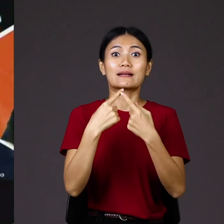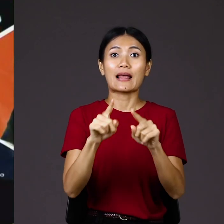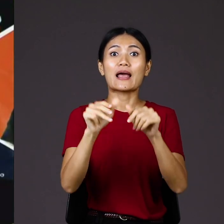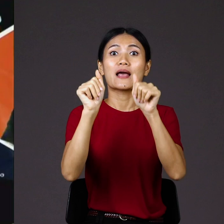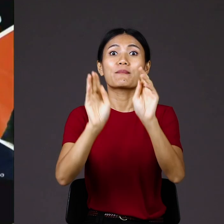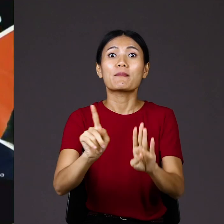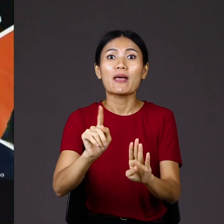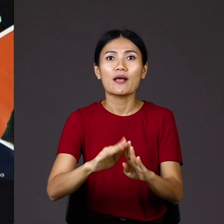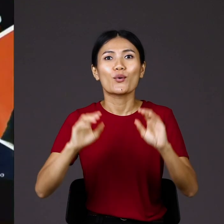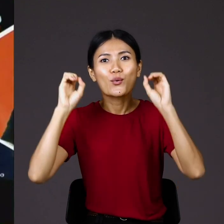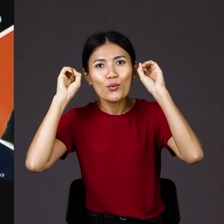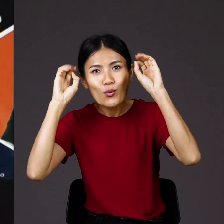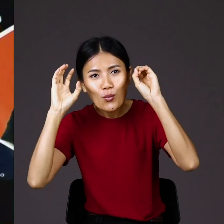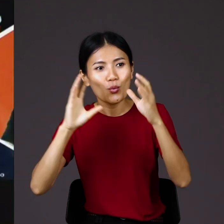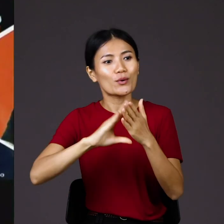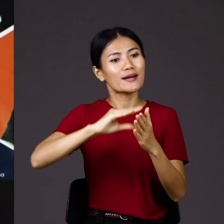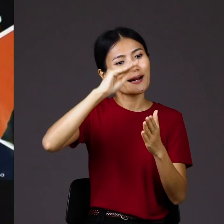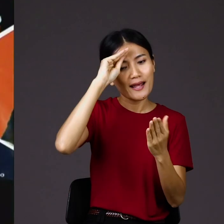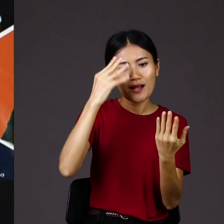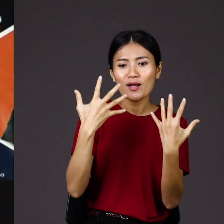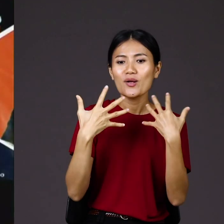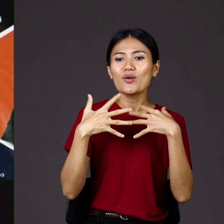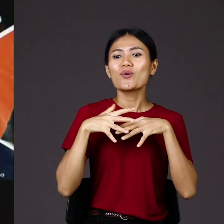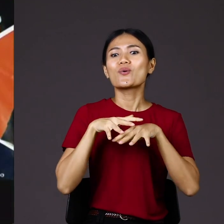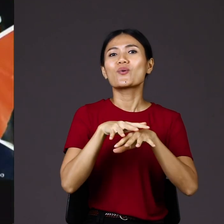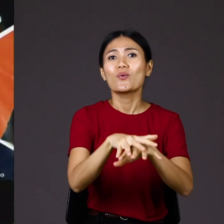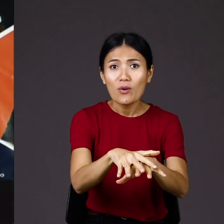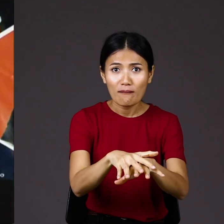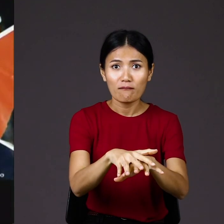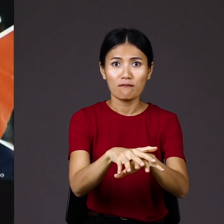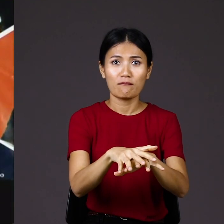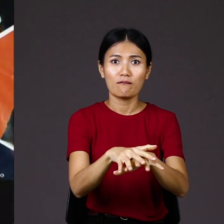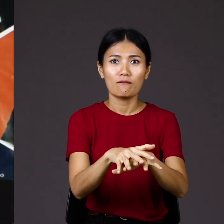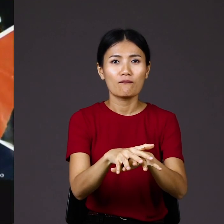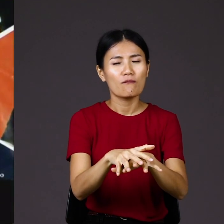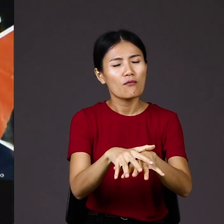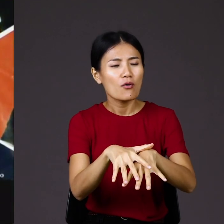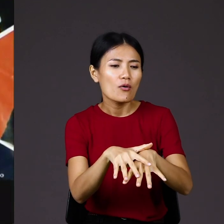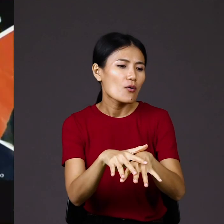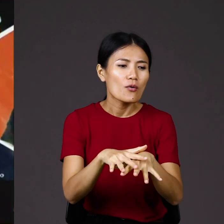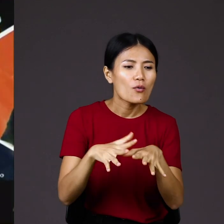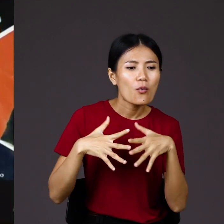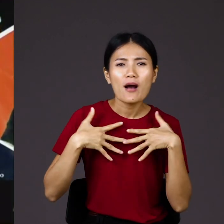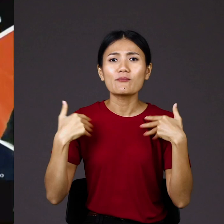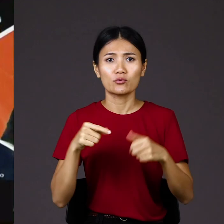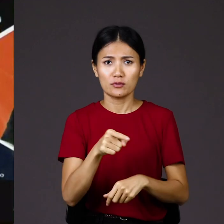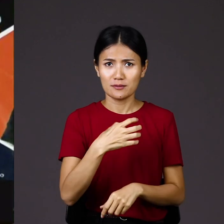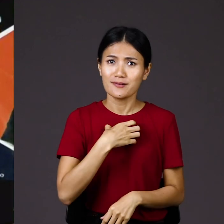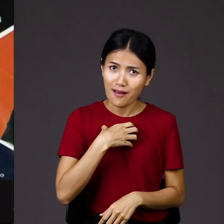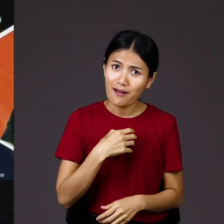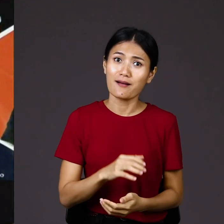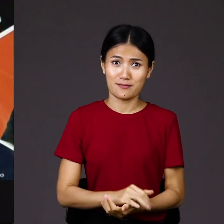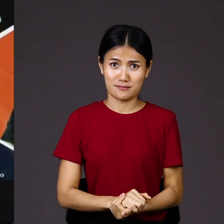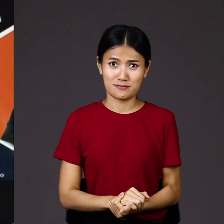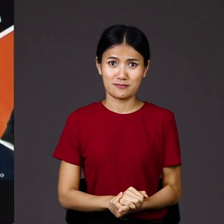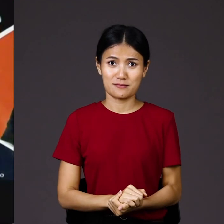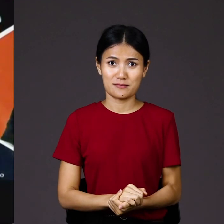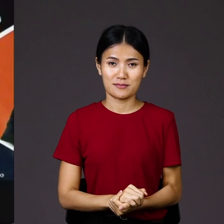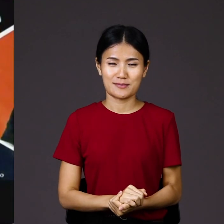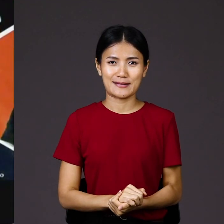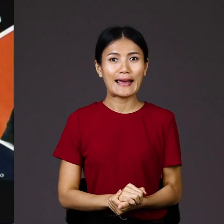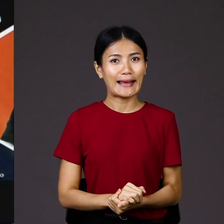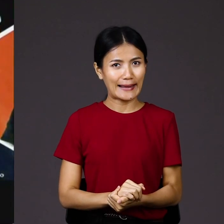แต่ตั้งอยู่บนความเชื่อใจระหว่างครูกับนักเรียนเราอยากจะสร้างโรงเรียนแบบนี้พ่อแม่พี่น้อง